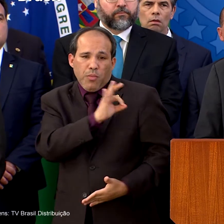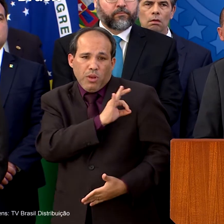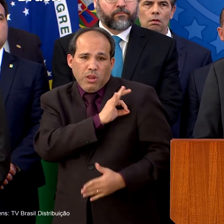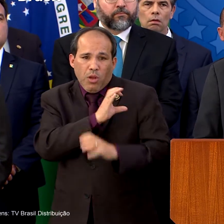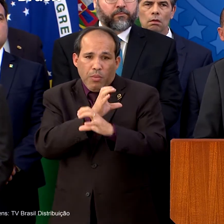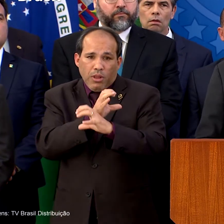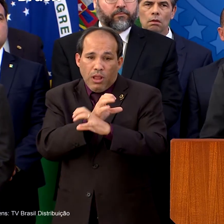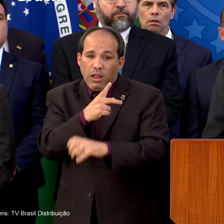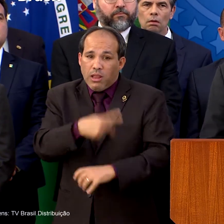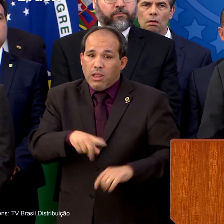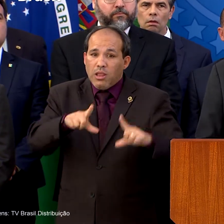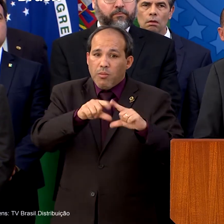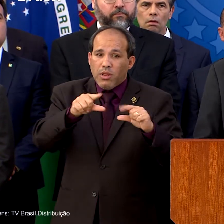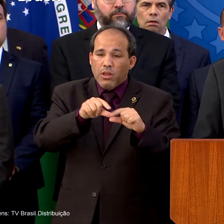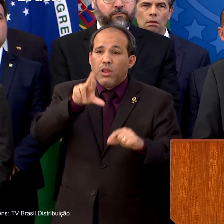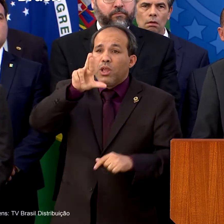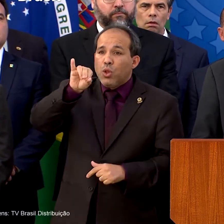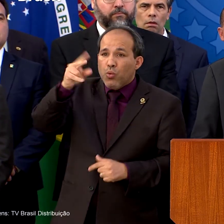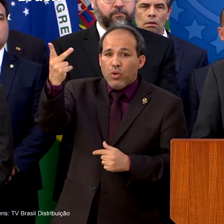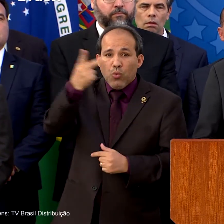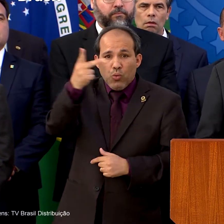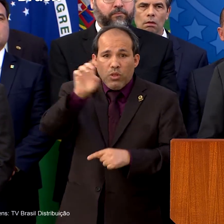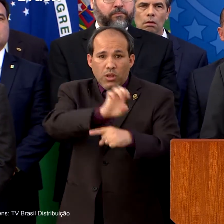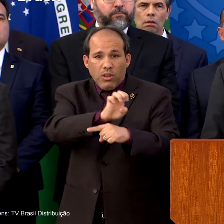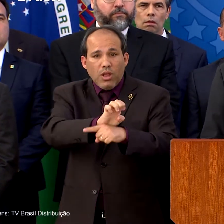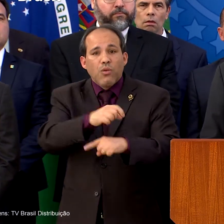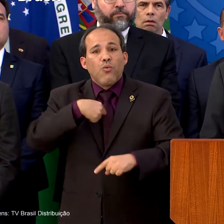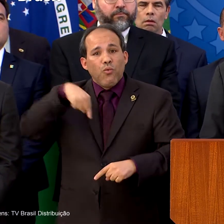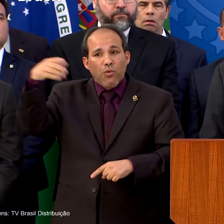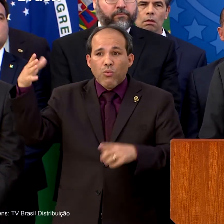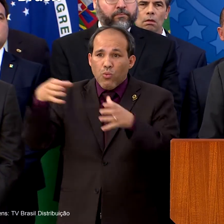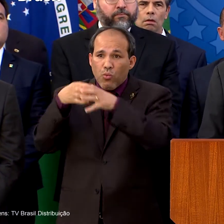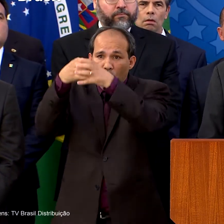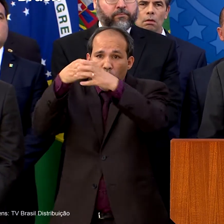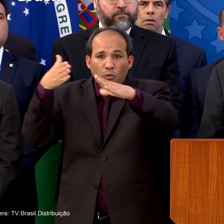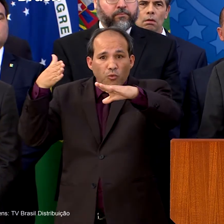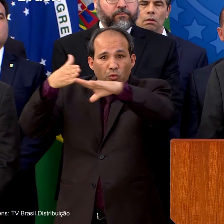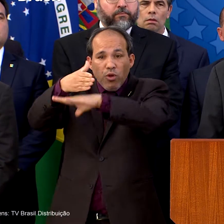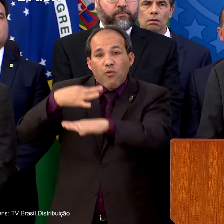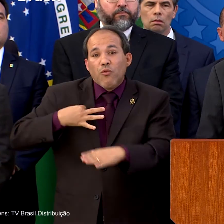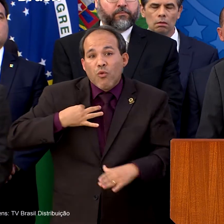e do rio que voluntariamente estava lá em juiz de fora